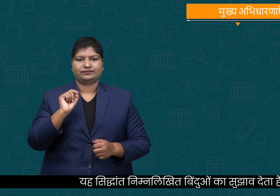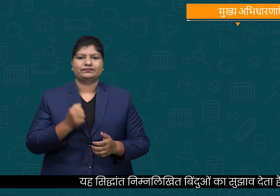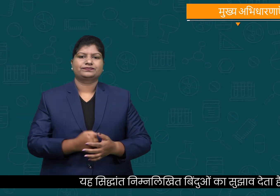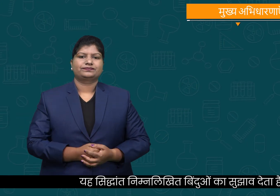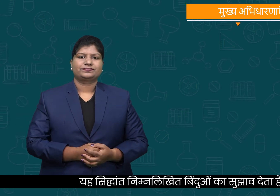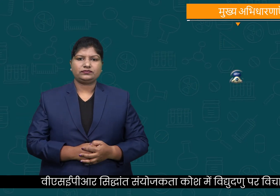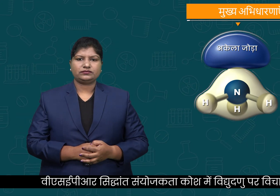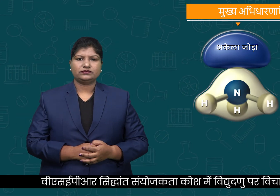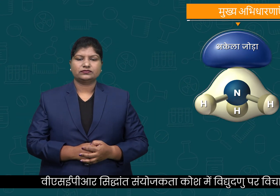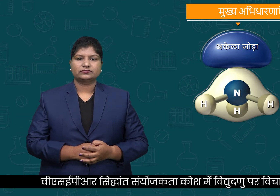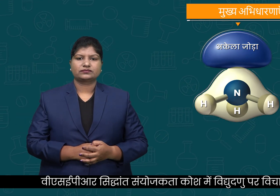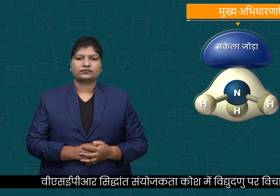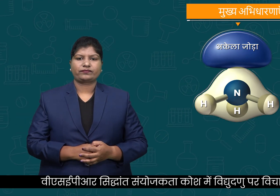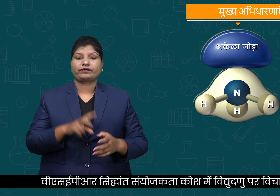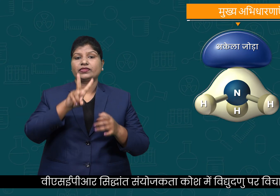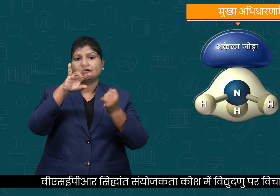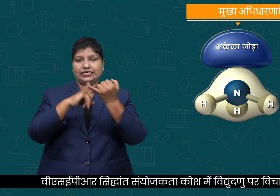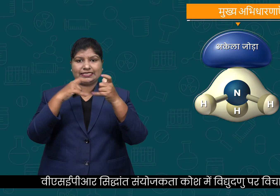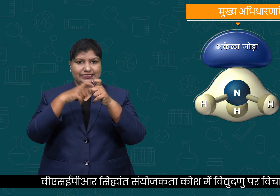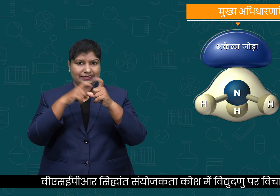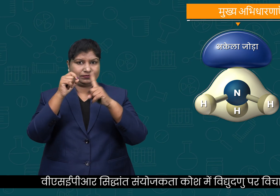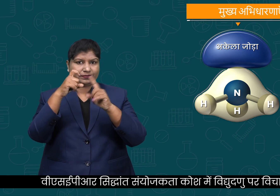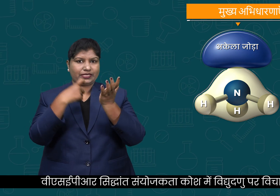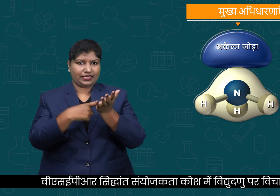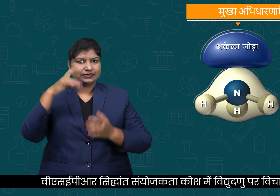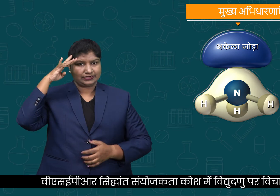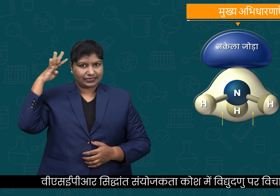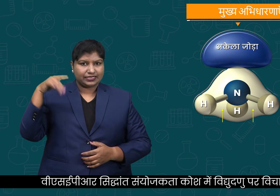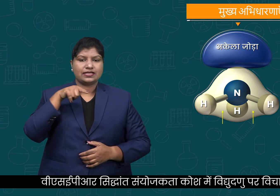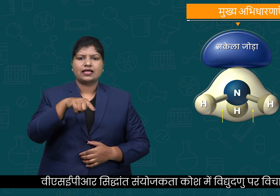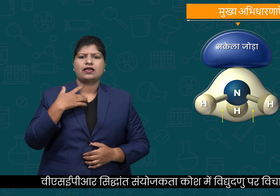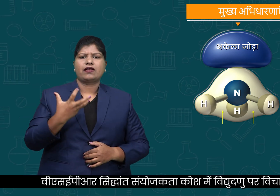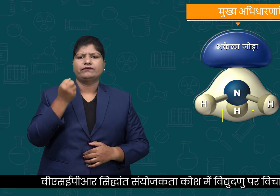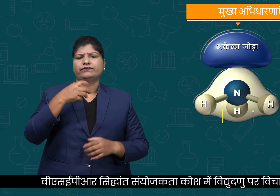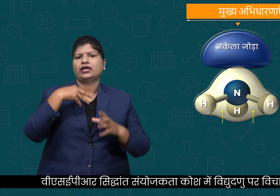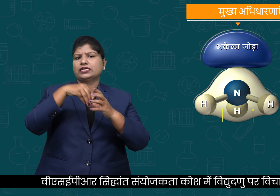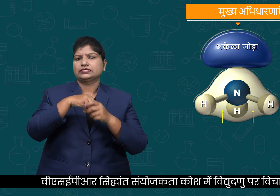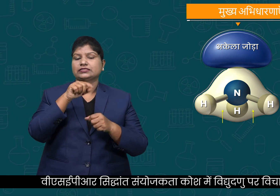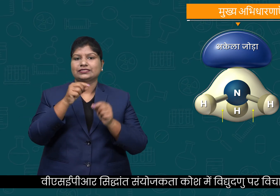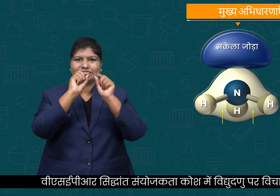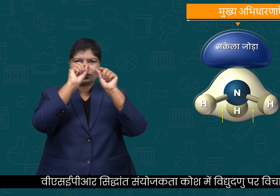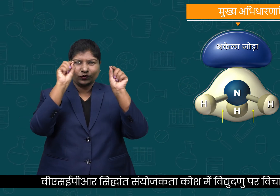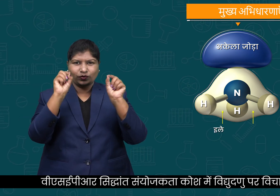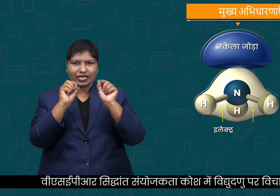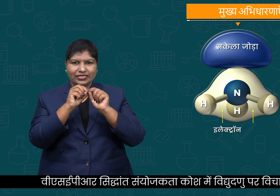है। VSPR सिद्धांत संयोजकता कोश में विद्युधनु पर विचार करता है,